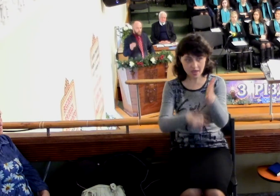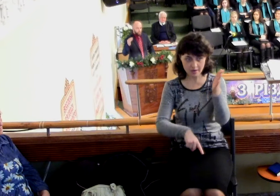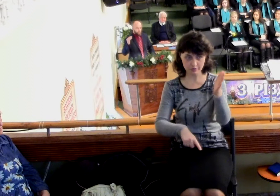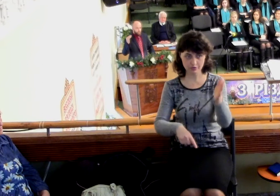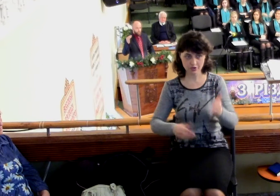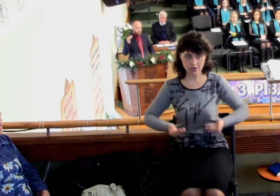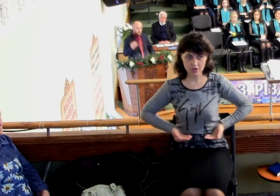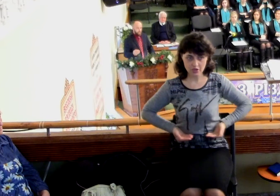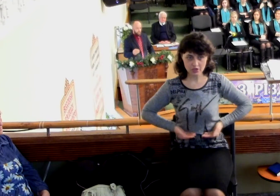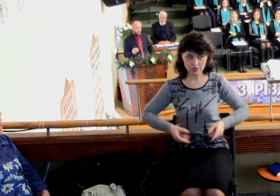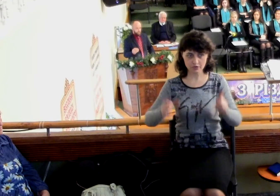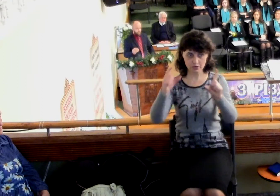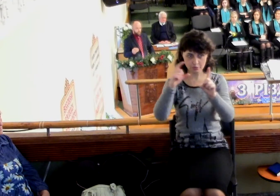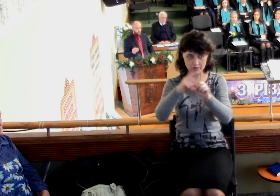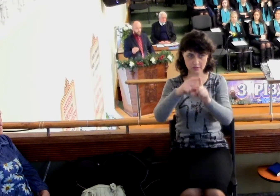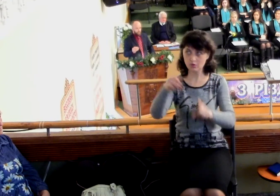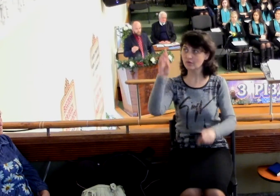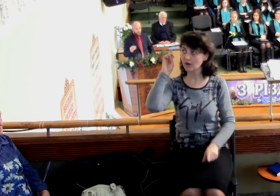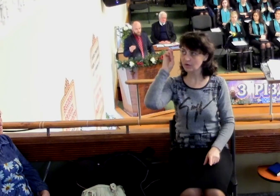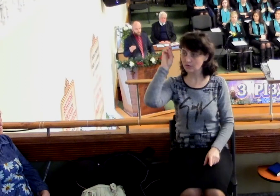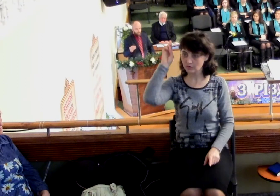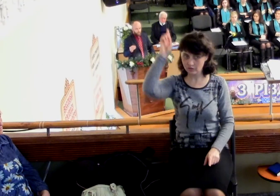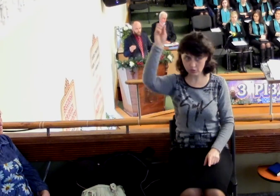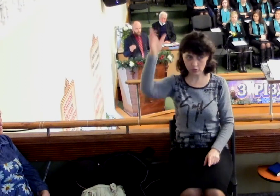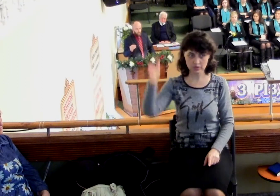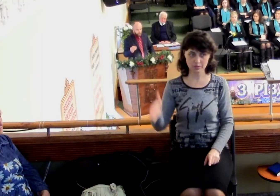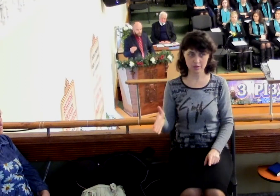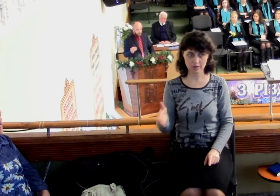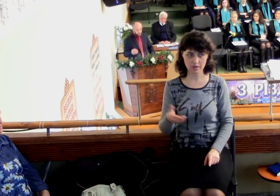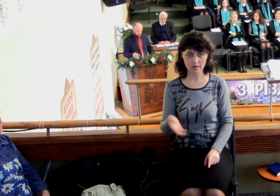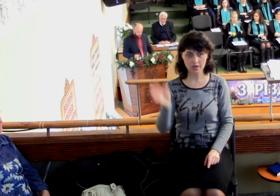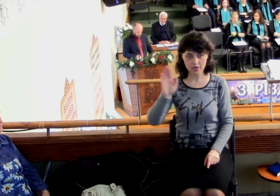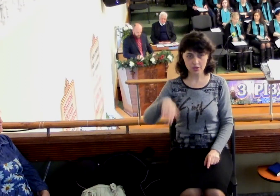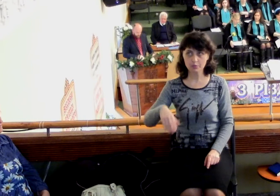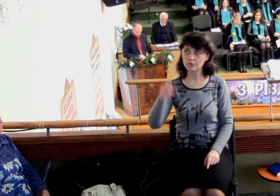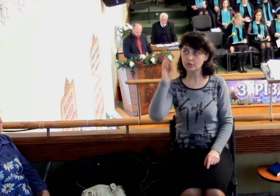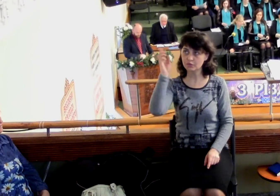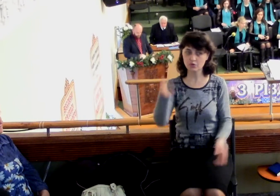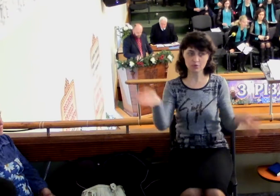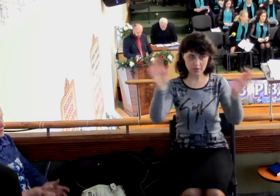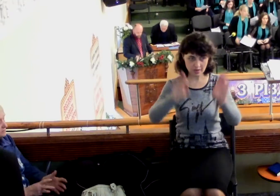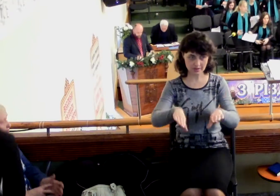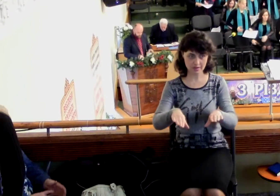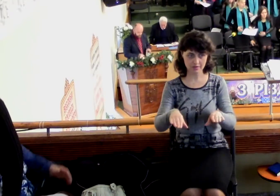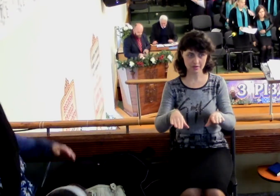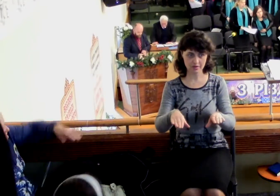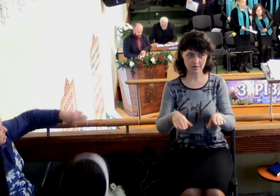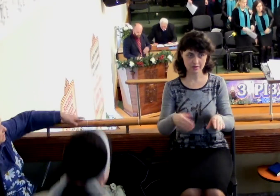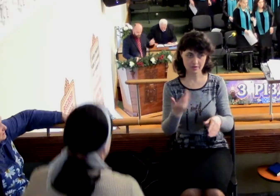Господа. И пусть Бог благословит нас в этом всех сегодня. Аминь. Давайте помолимся.